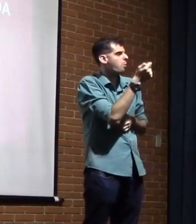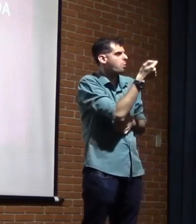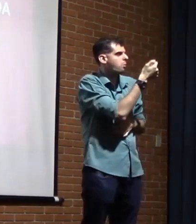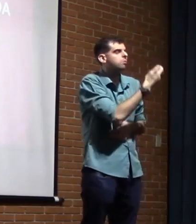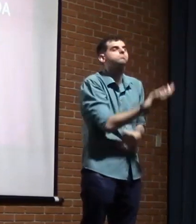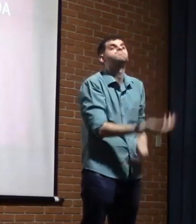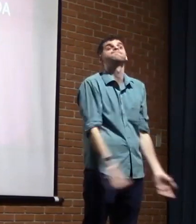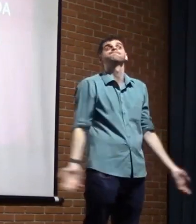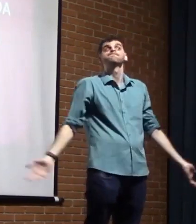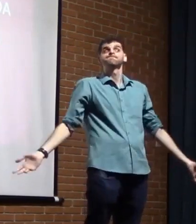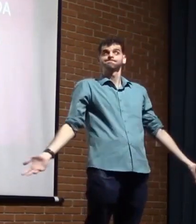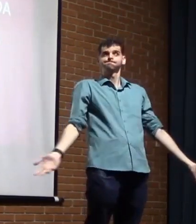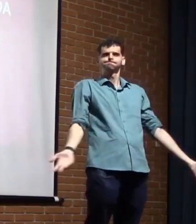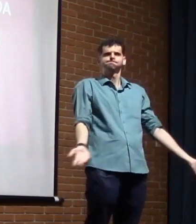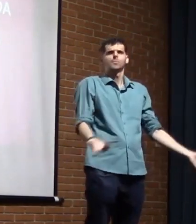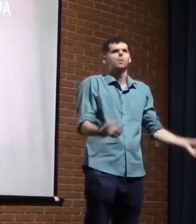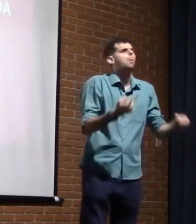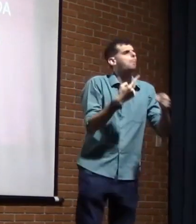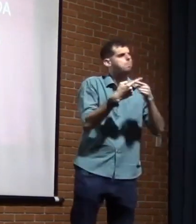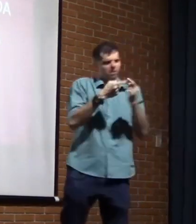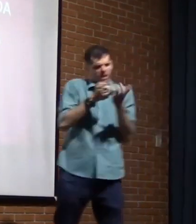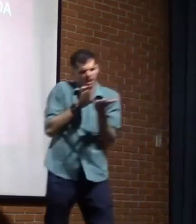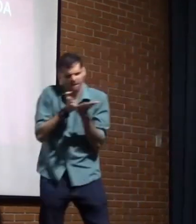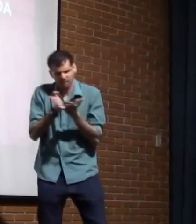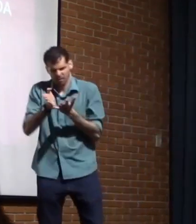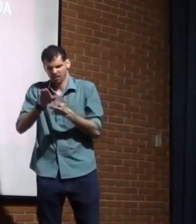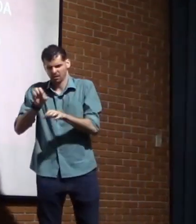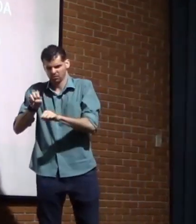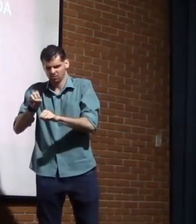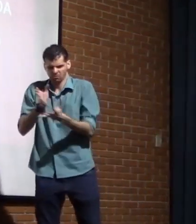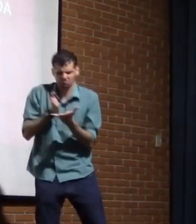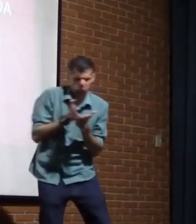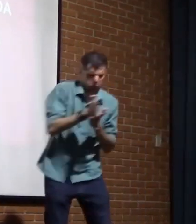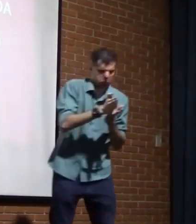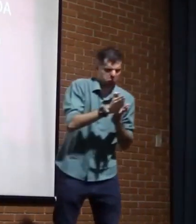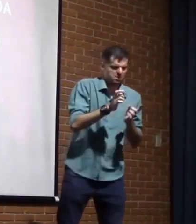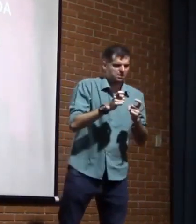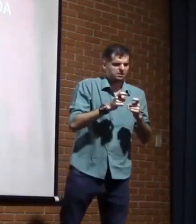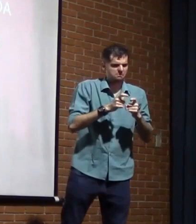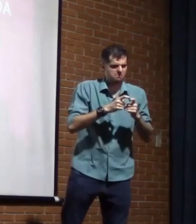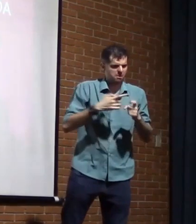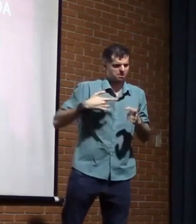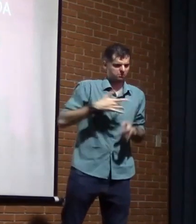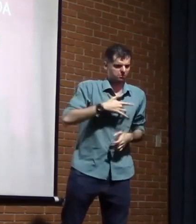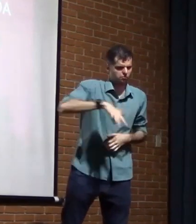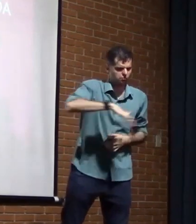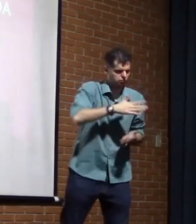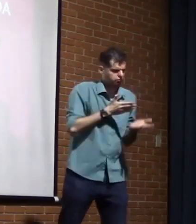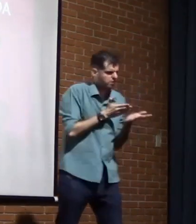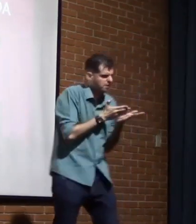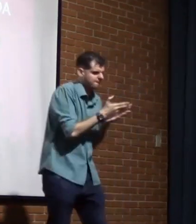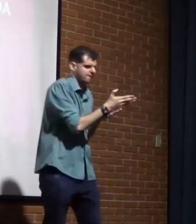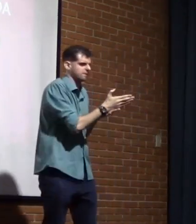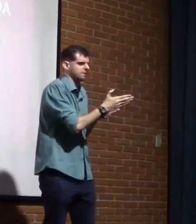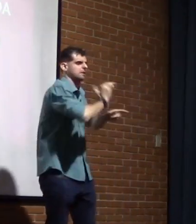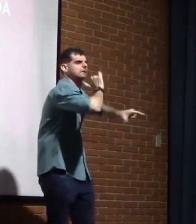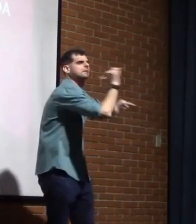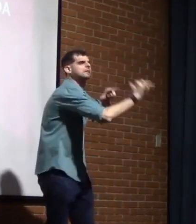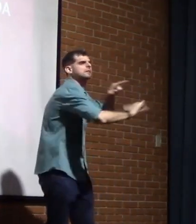Entendi. Alguns também, poucos aqui levantaram a mão, mas percebam só, né? Eu falei aqui desses vários vieses, assim, né? A